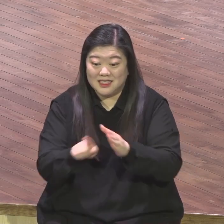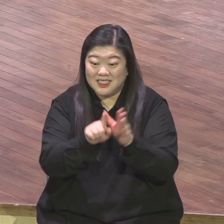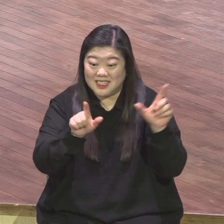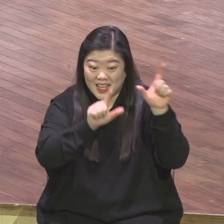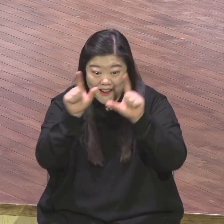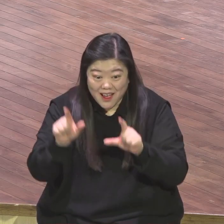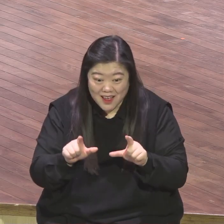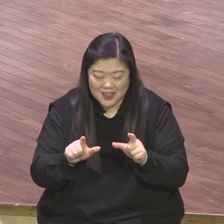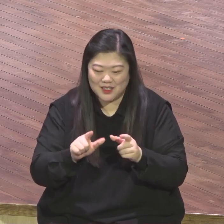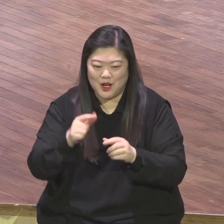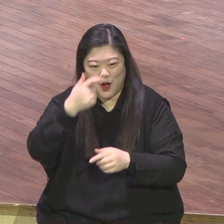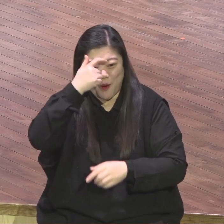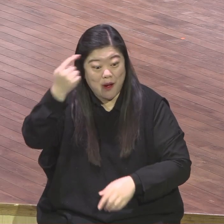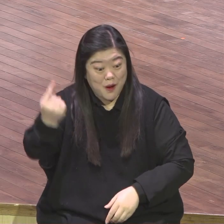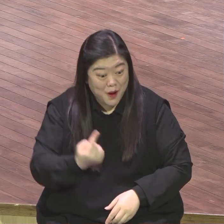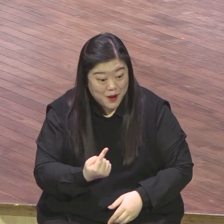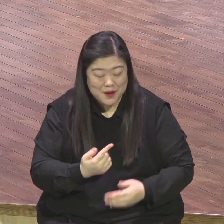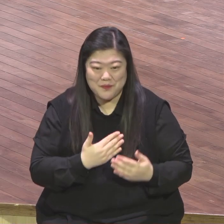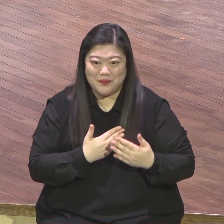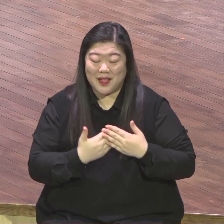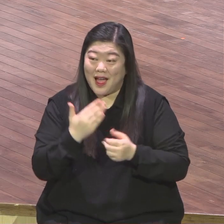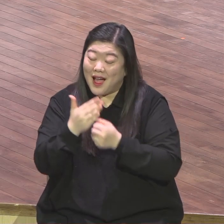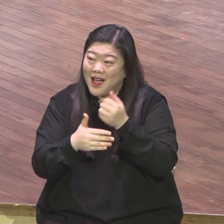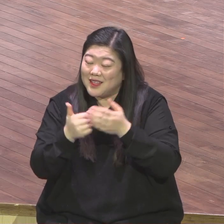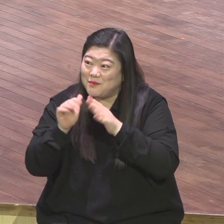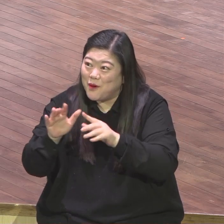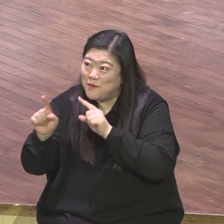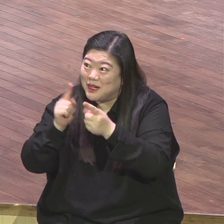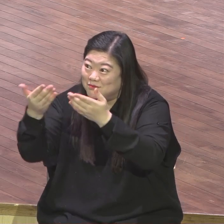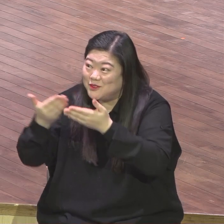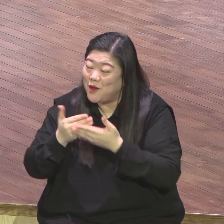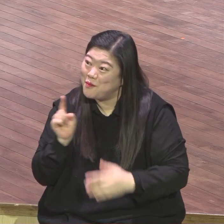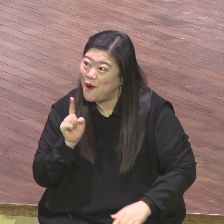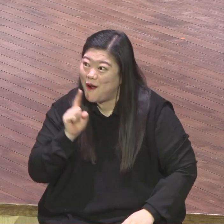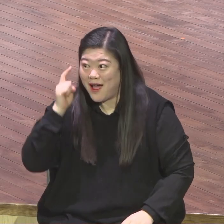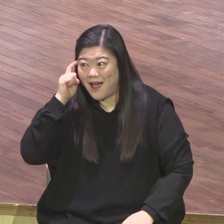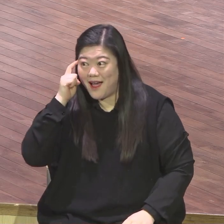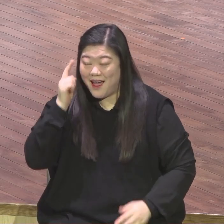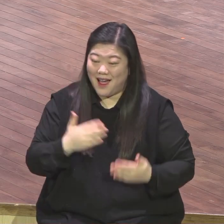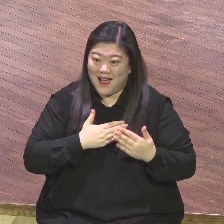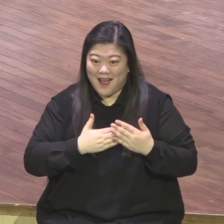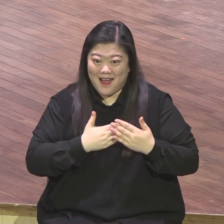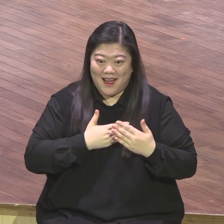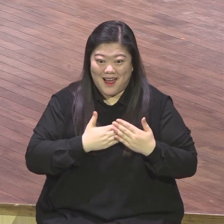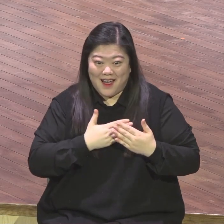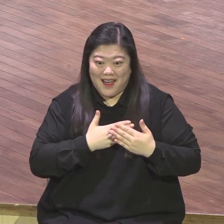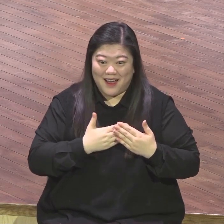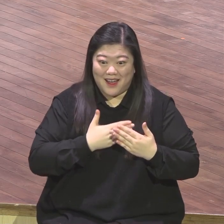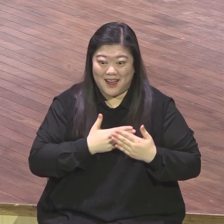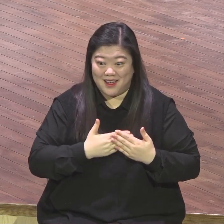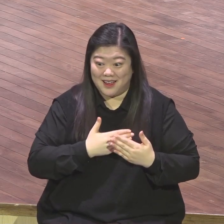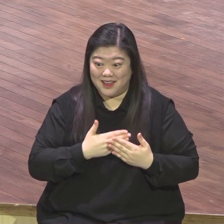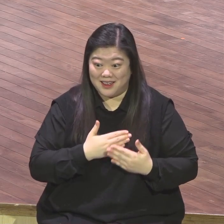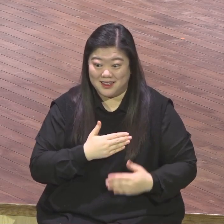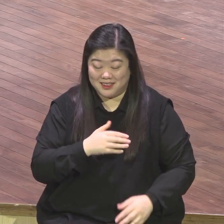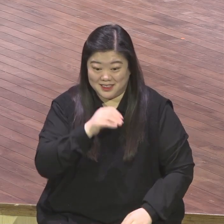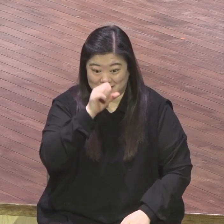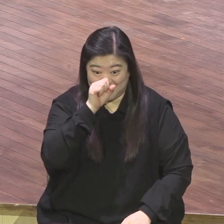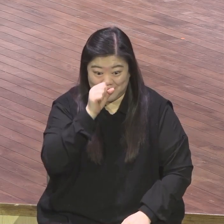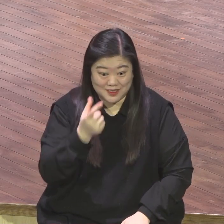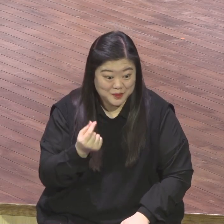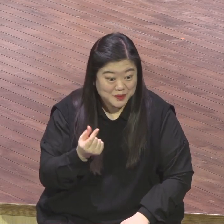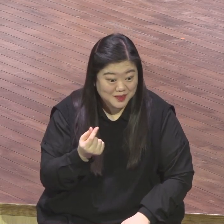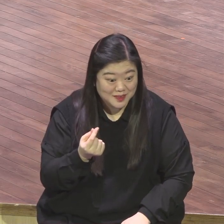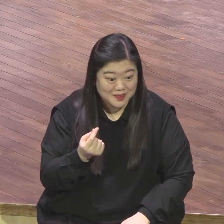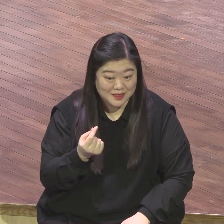때마다 하나님께서 오늘 내게 어떤 말씀을 주실까, 나에게 어떤 말씀을